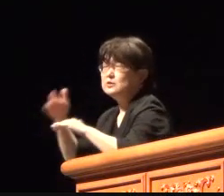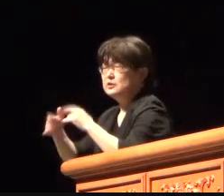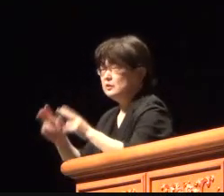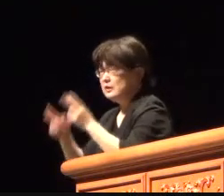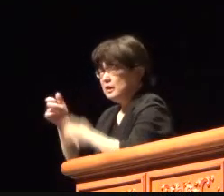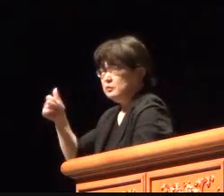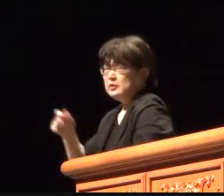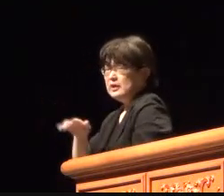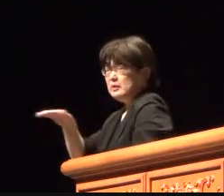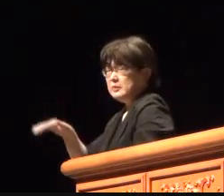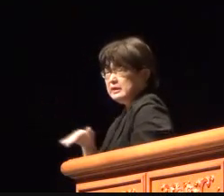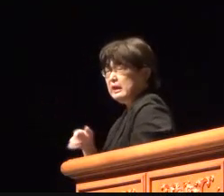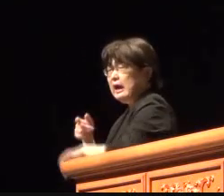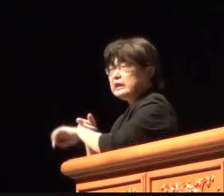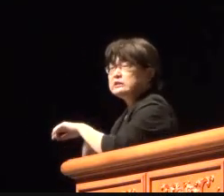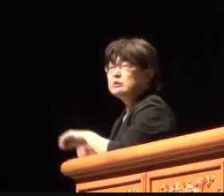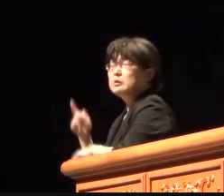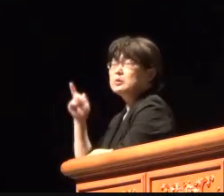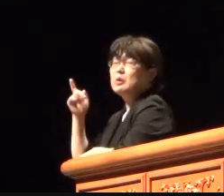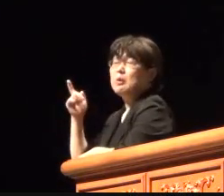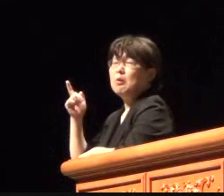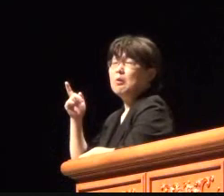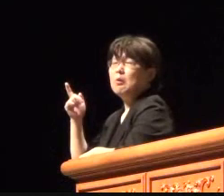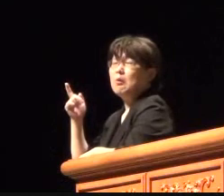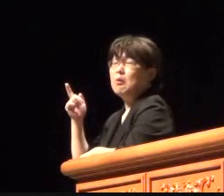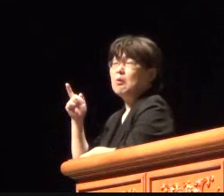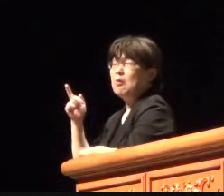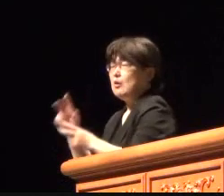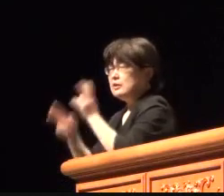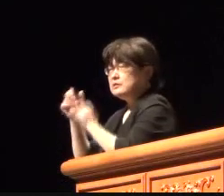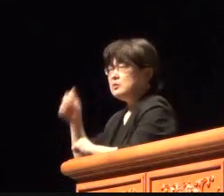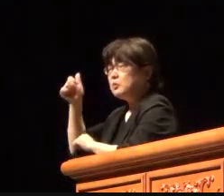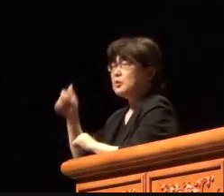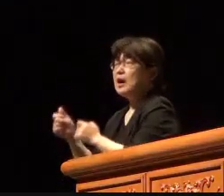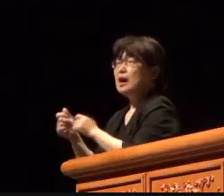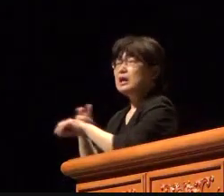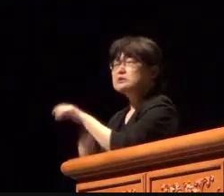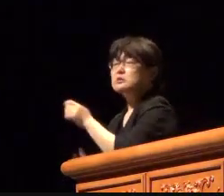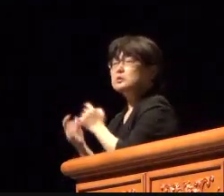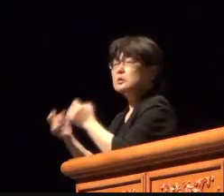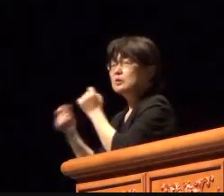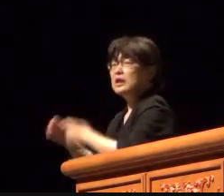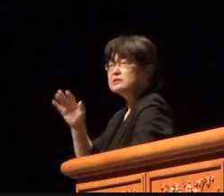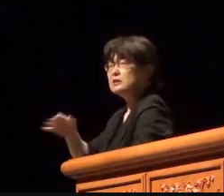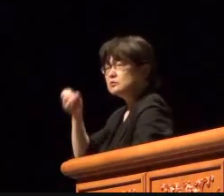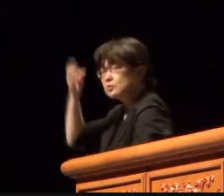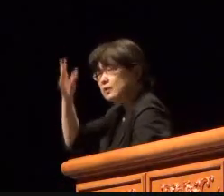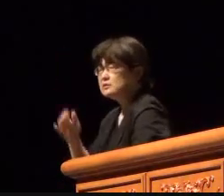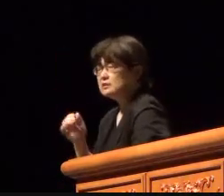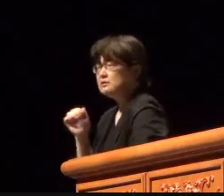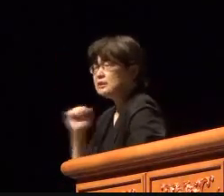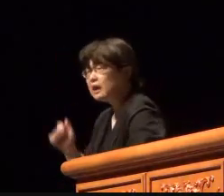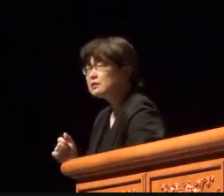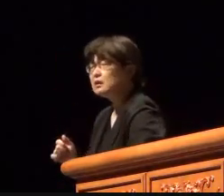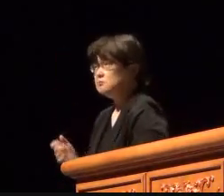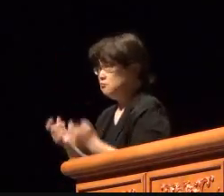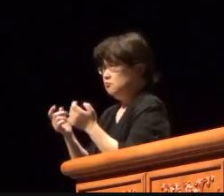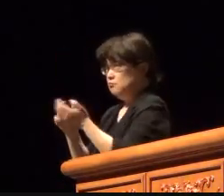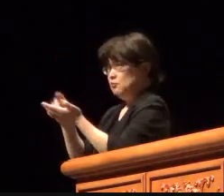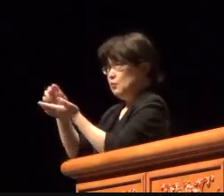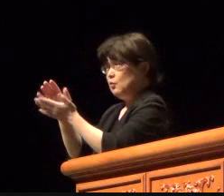時に素人であるという面のあることを忘れてはならない。まさにそうです。